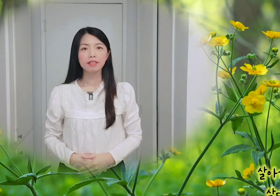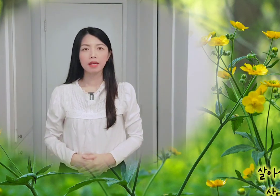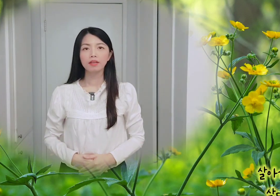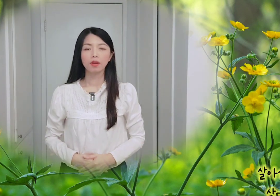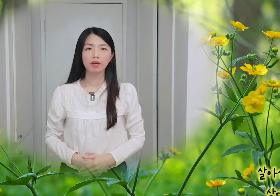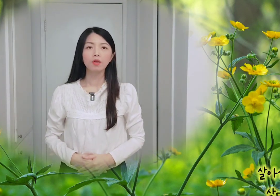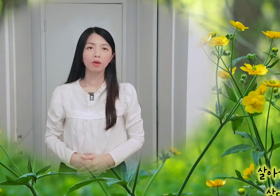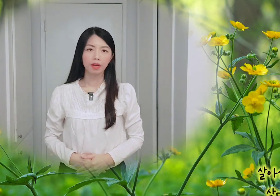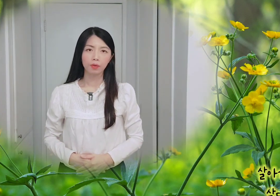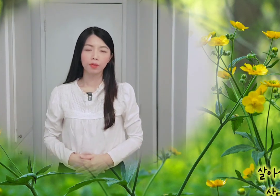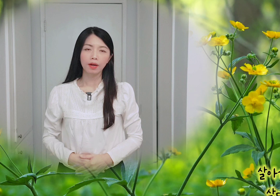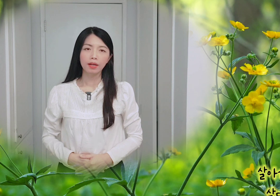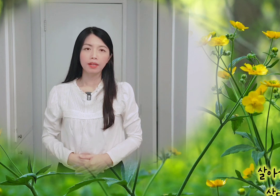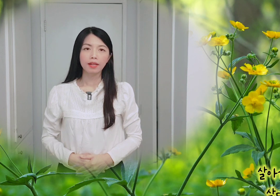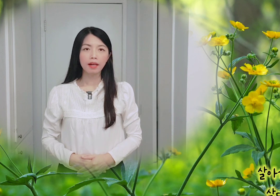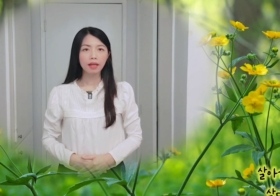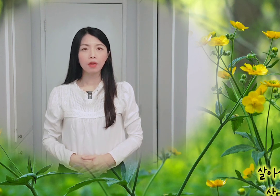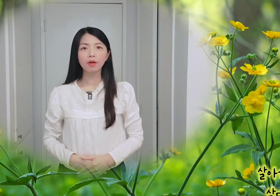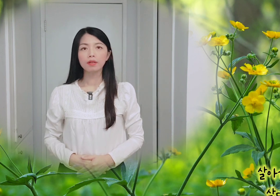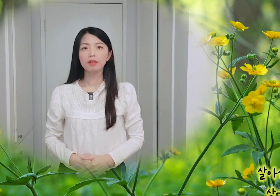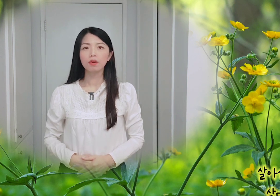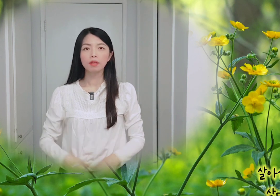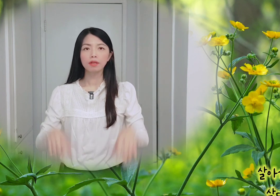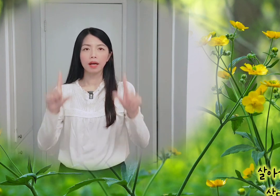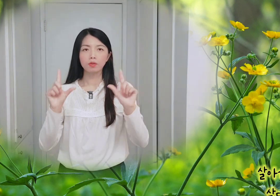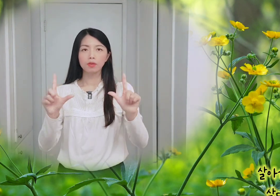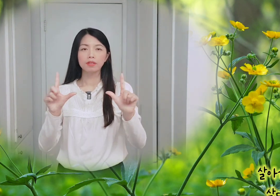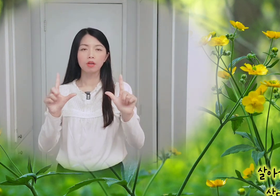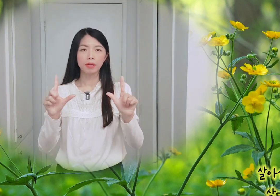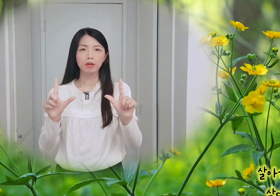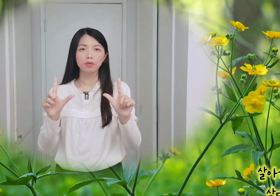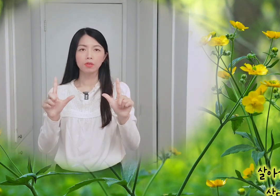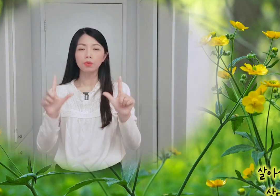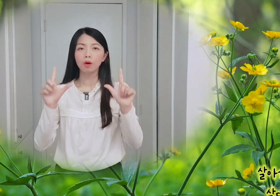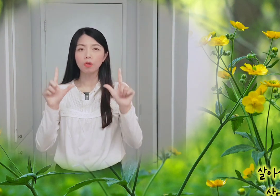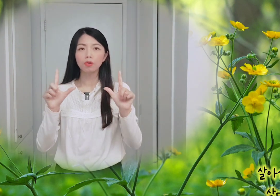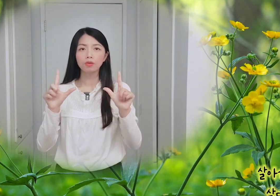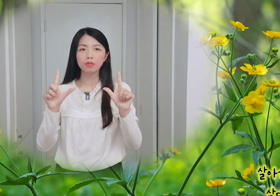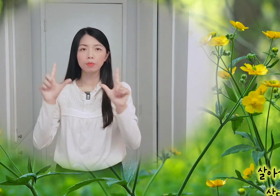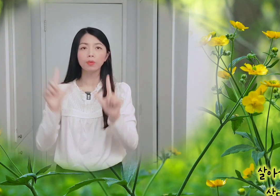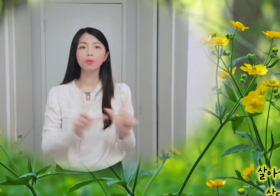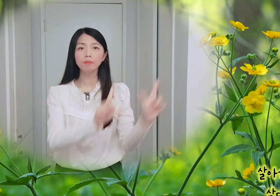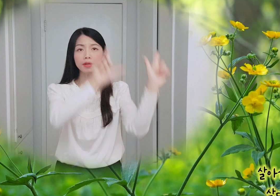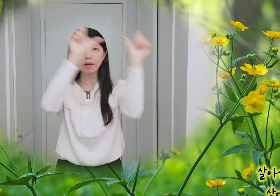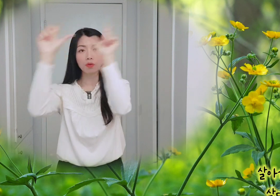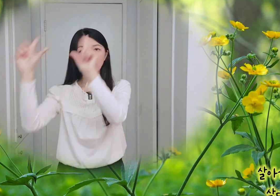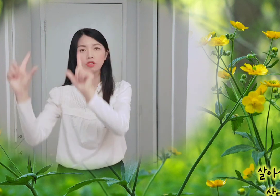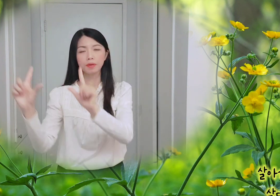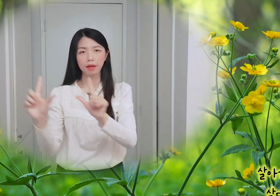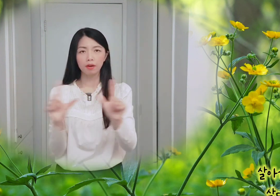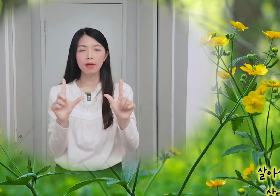살아가는 인생이 되기를 원해요. 일단 살다라고 하는 뜻의 수어는 양손 이은처럼 만들어주시고 얼굴을 중심으로 한